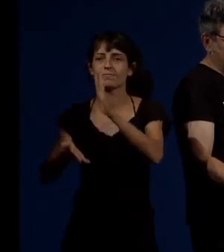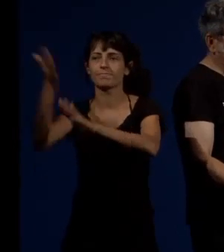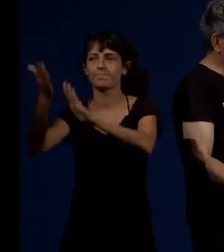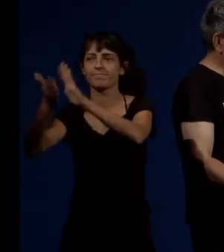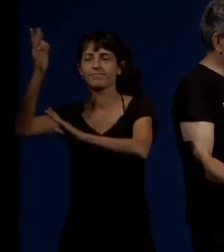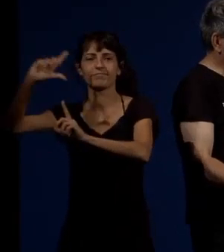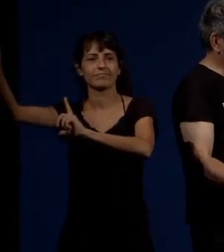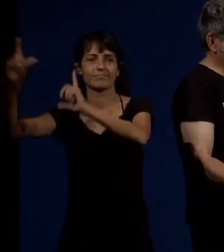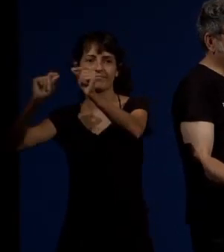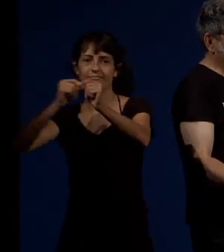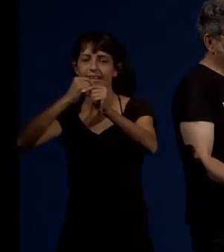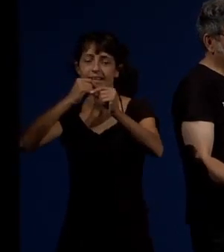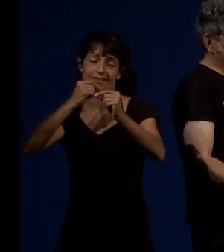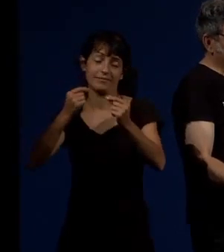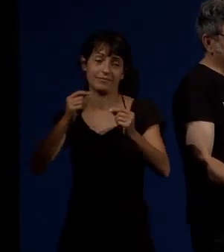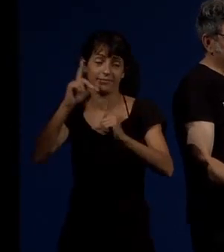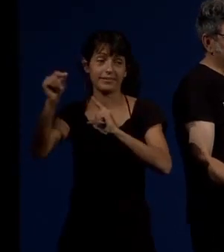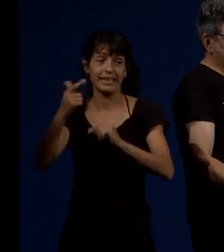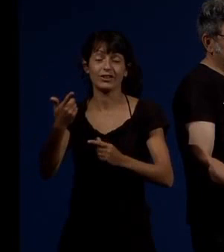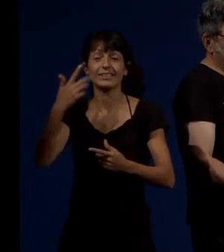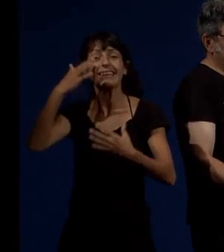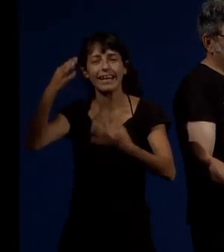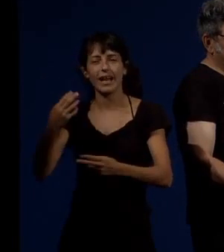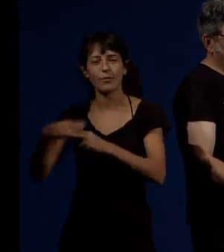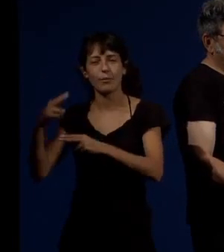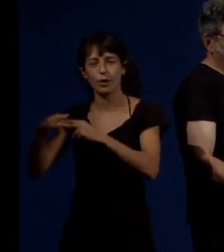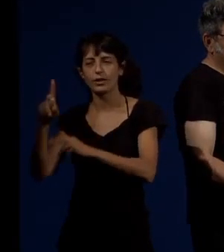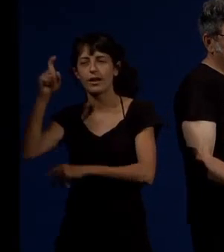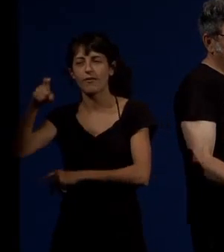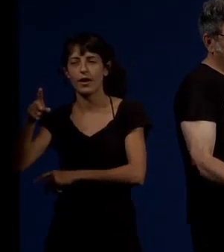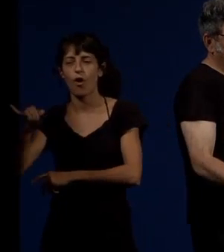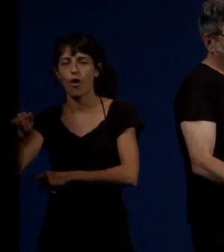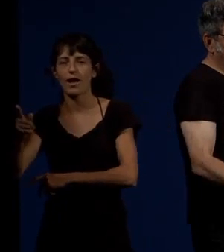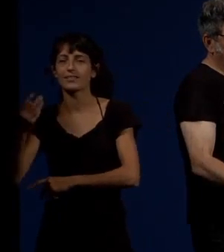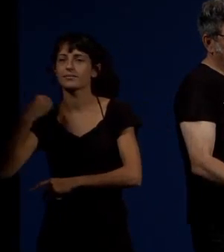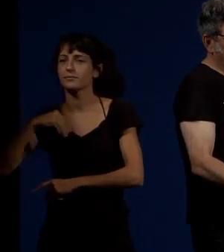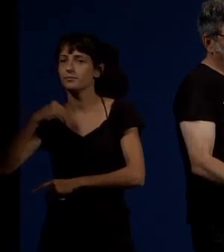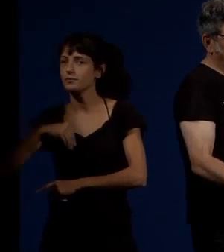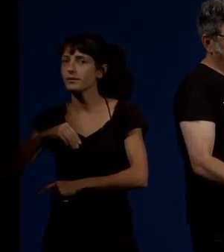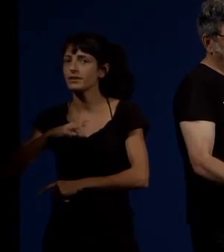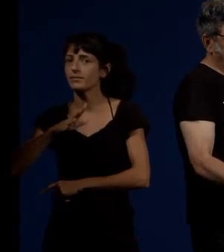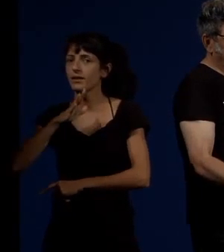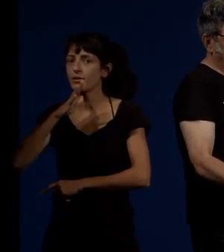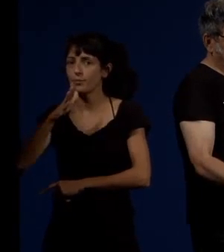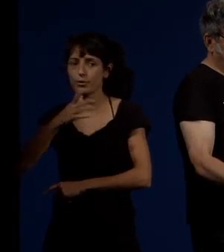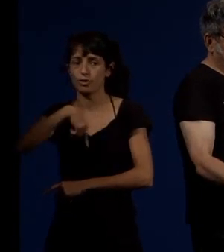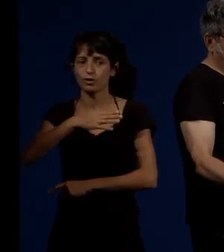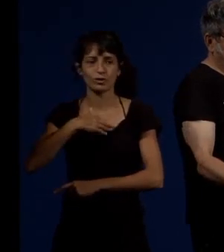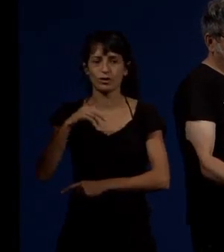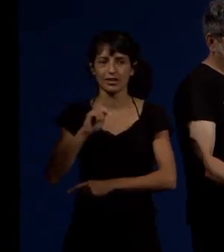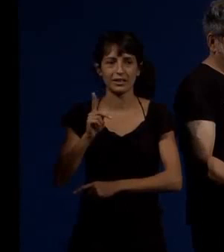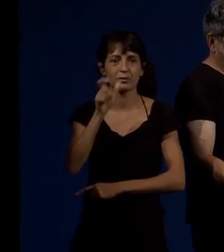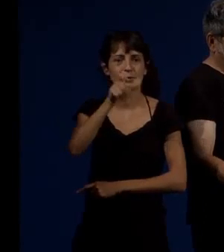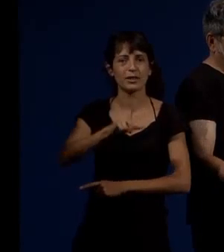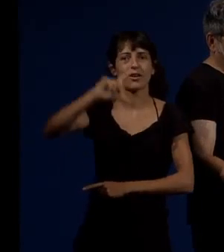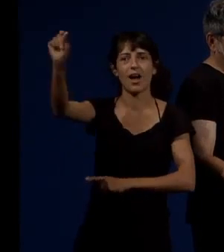deste país. Esa é a verdadeira política natalista, señor Feijóo, que a xente non teña que emigrar, que teñamos salarios